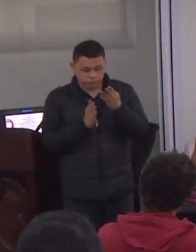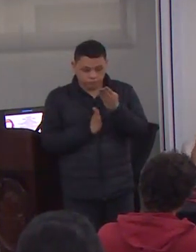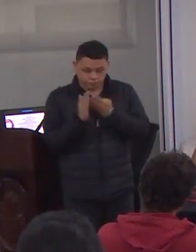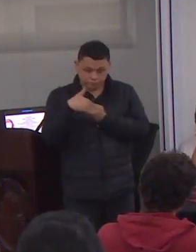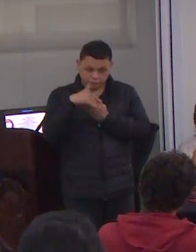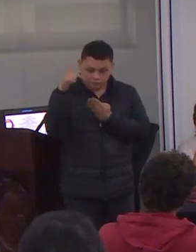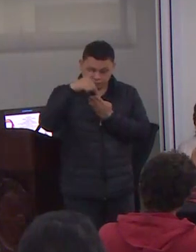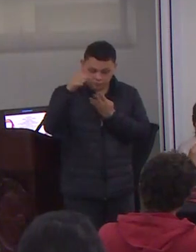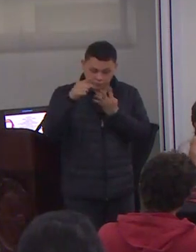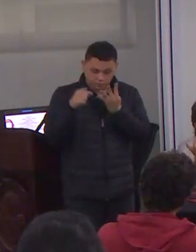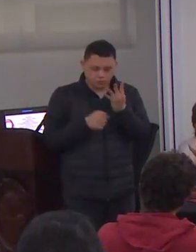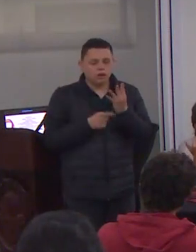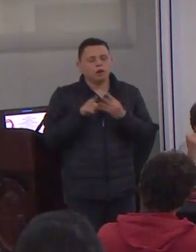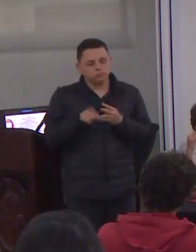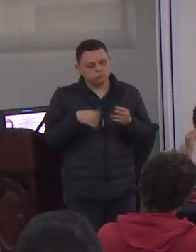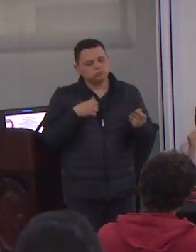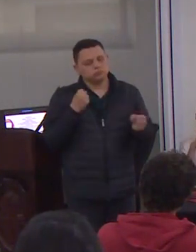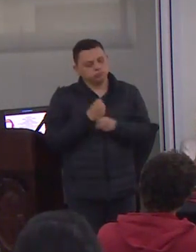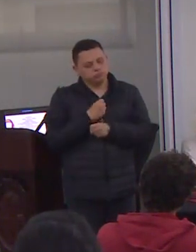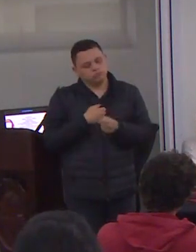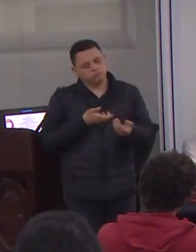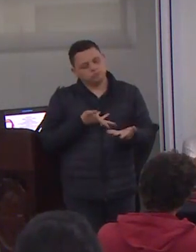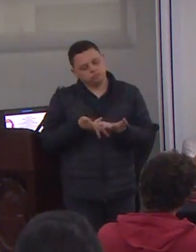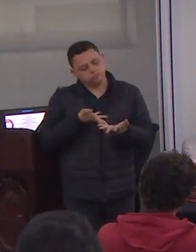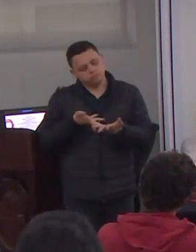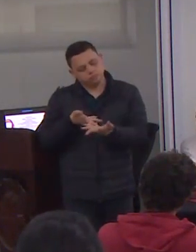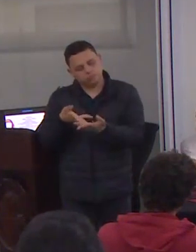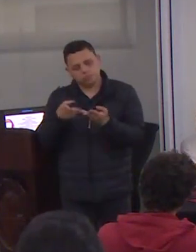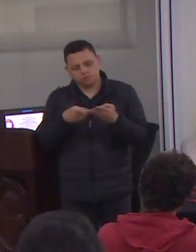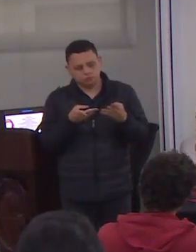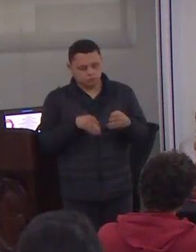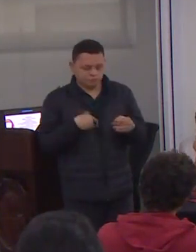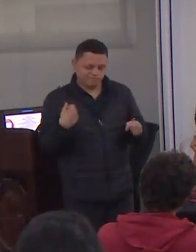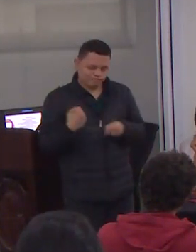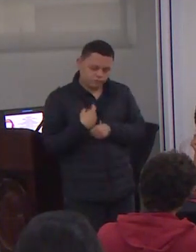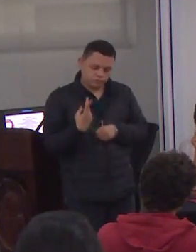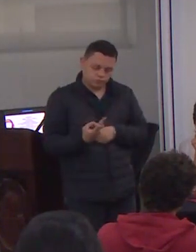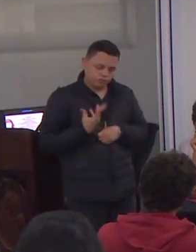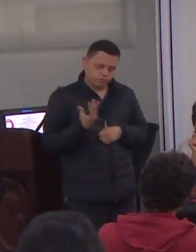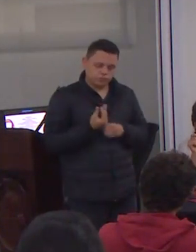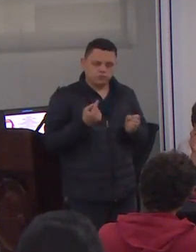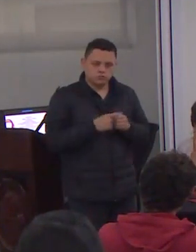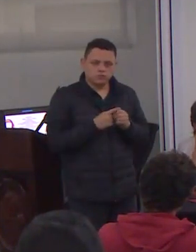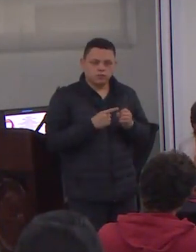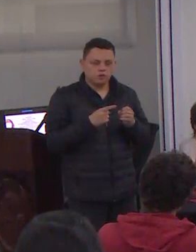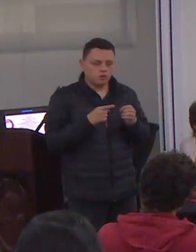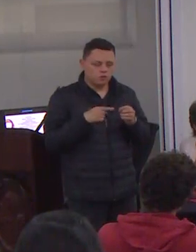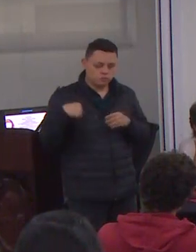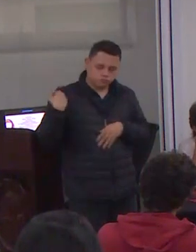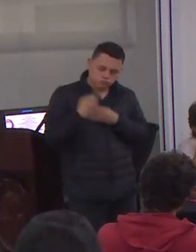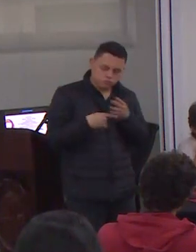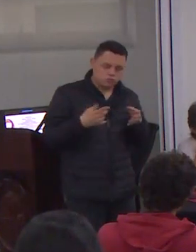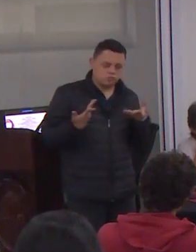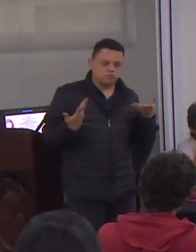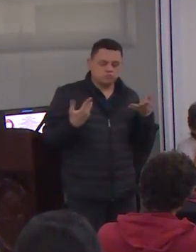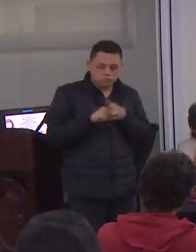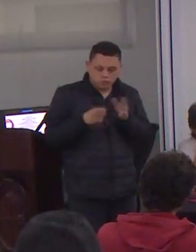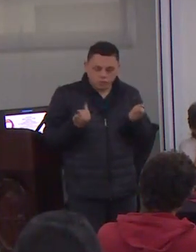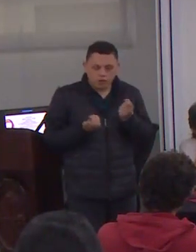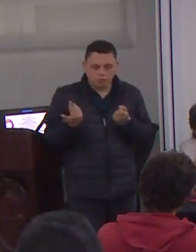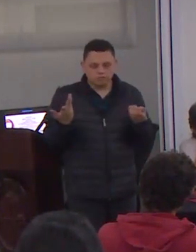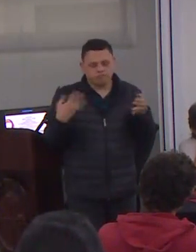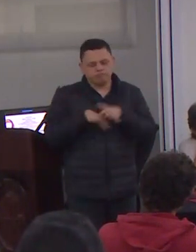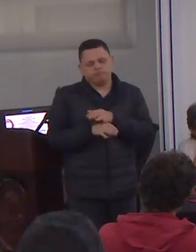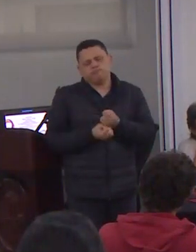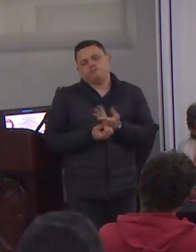estamos entonces trabajando con nuestros chicos una apertura a unas trayectorias mixtas donde vemos sobre todo estos muchachos